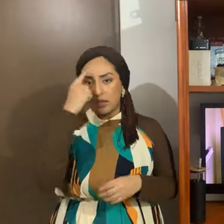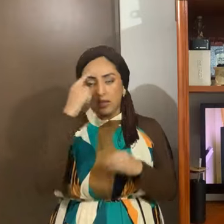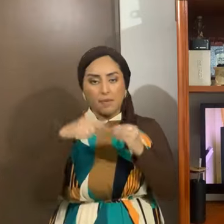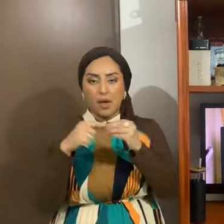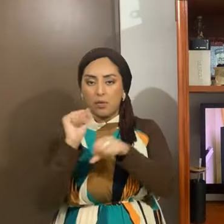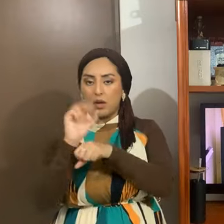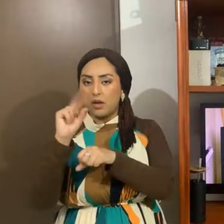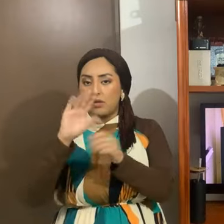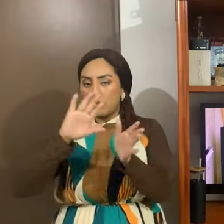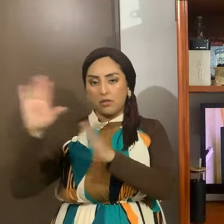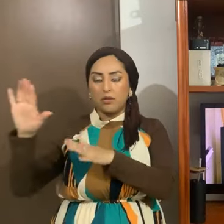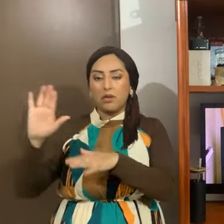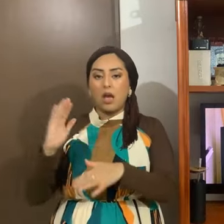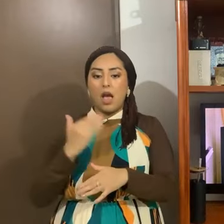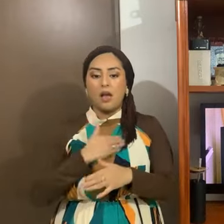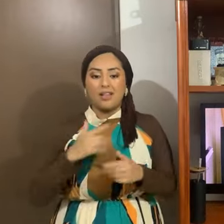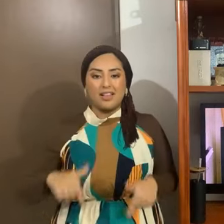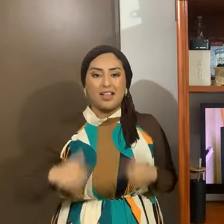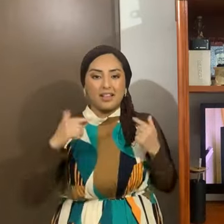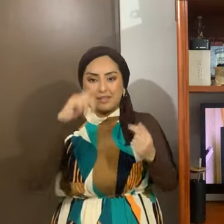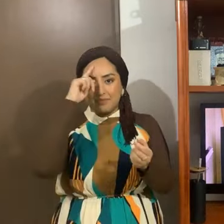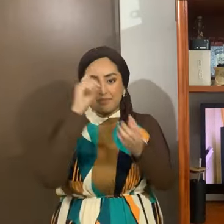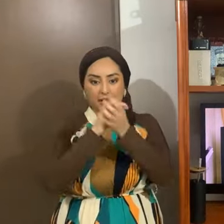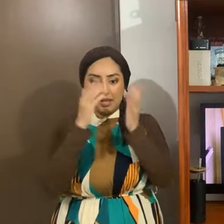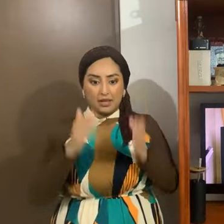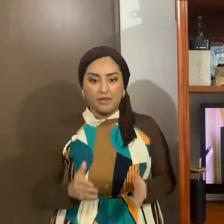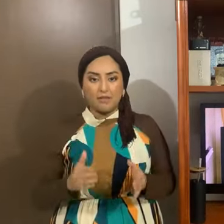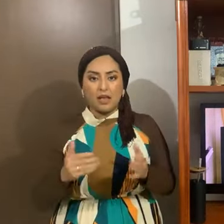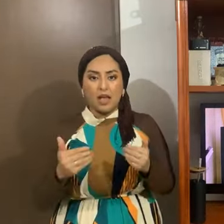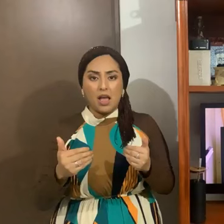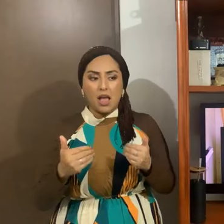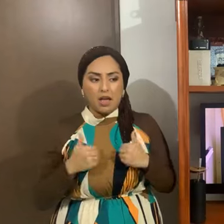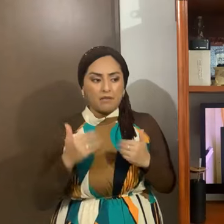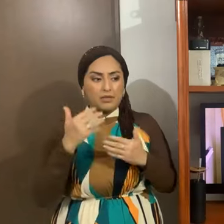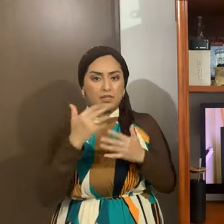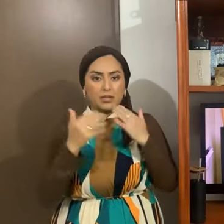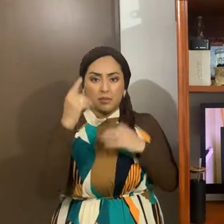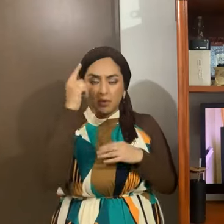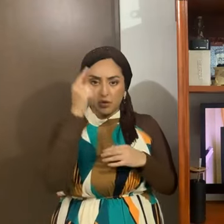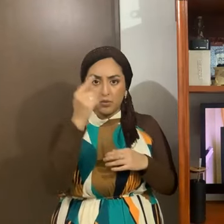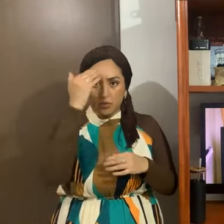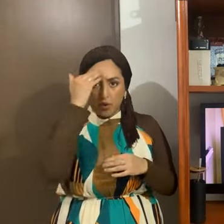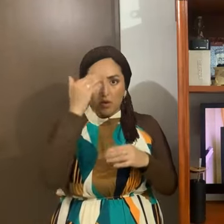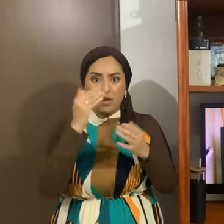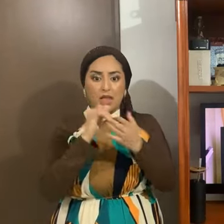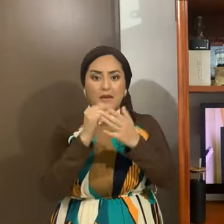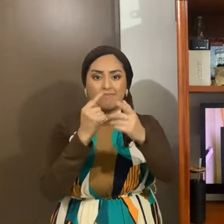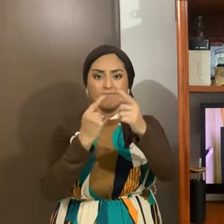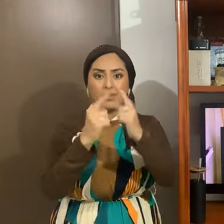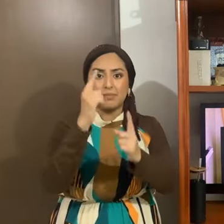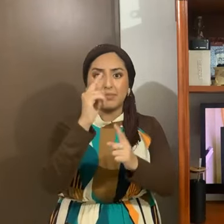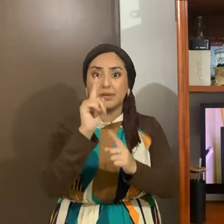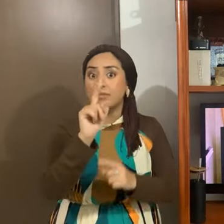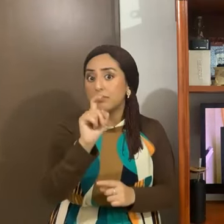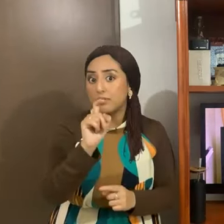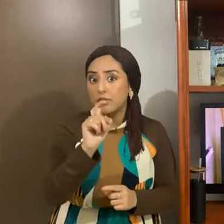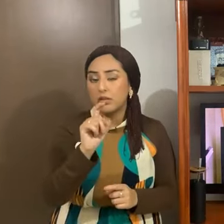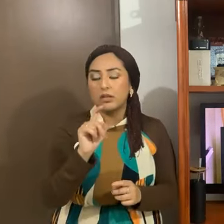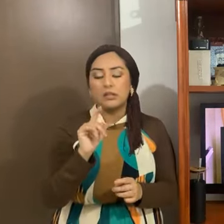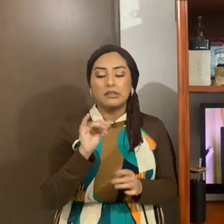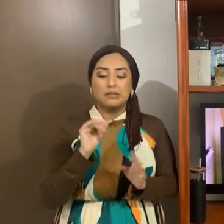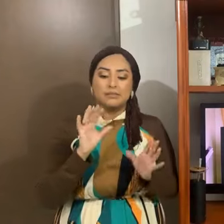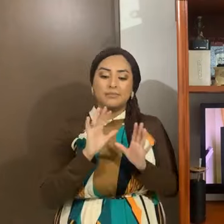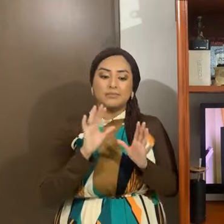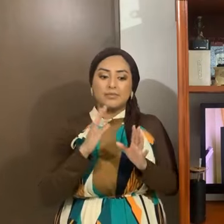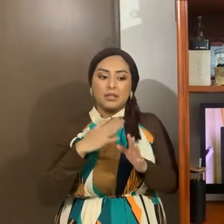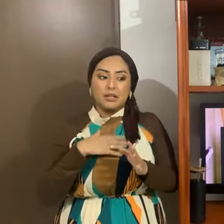secular. En nuestra vida como creyentes, ¿hay algo que sabes que te acusa? Sí, Roel, la verdad no estudio lo